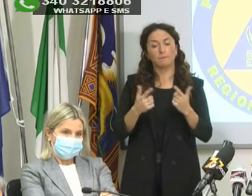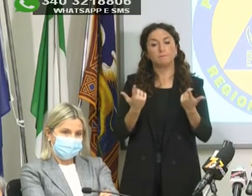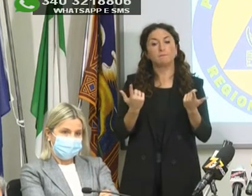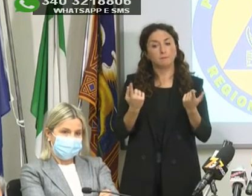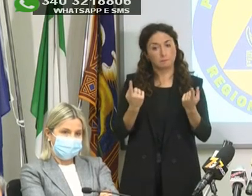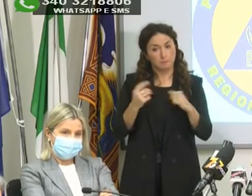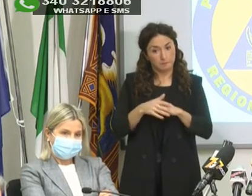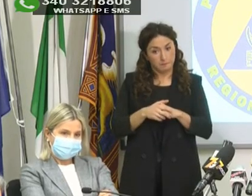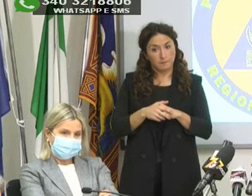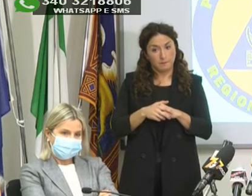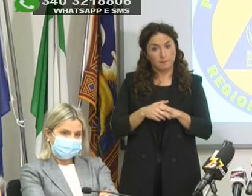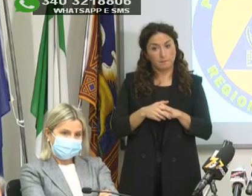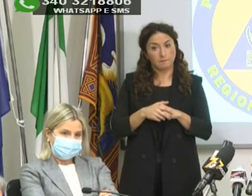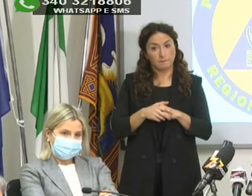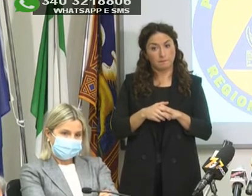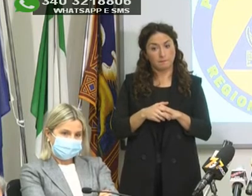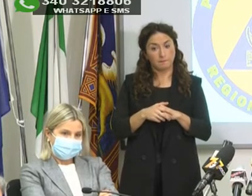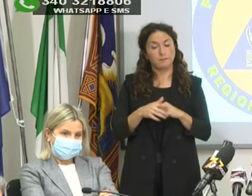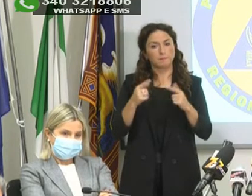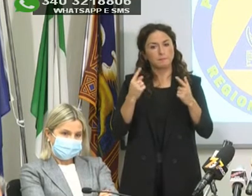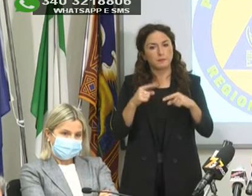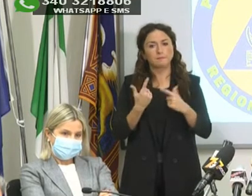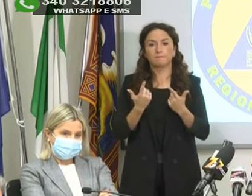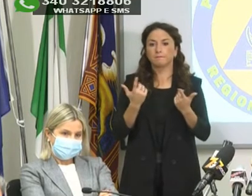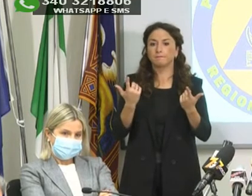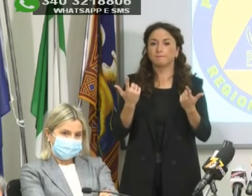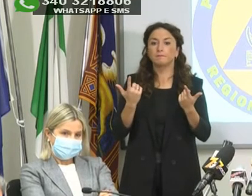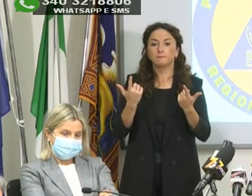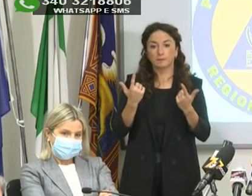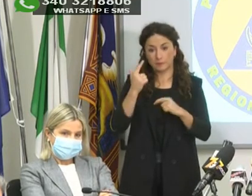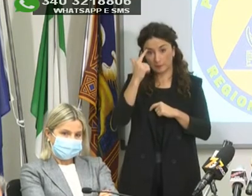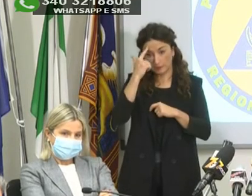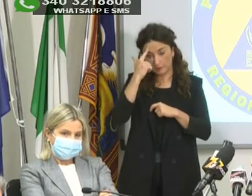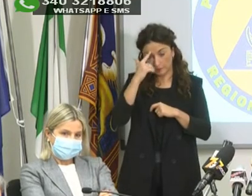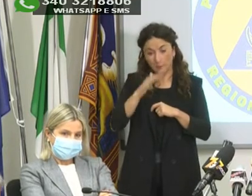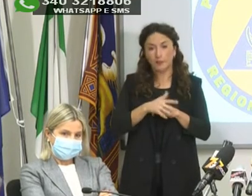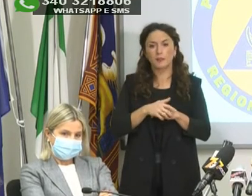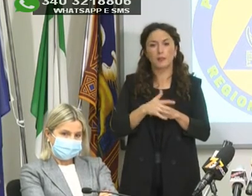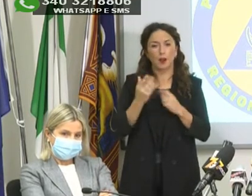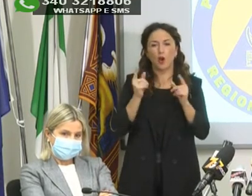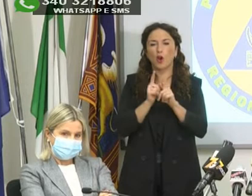intercontinentale, per chi ha avuto modo di farli, in aereo, e voi sapete che a un certo punto